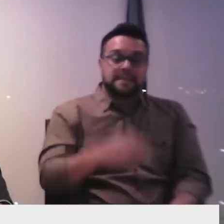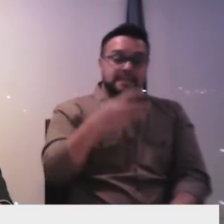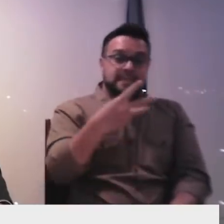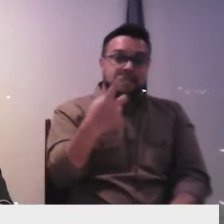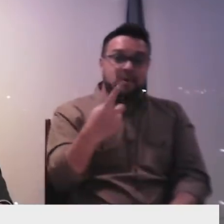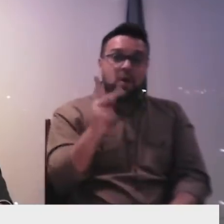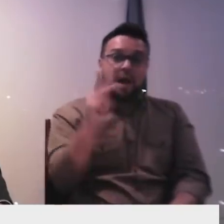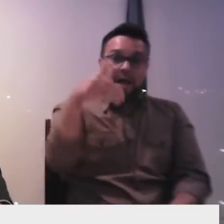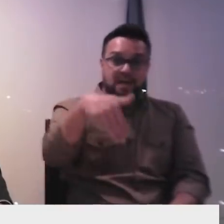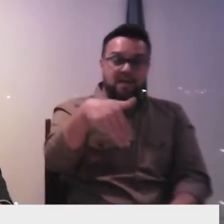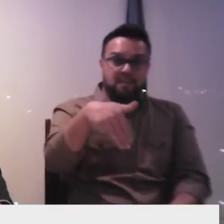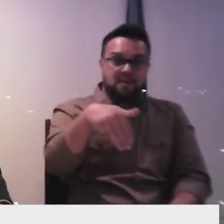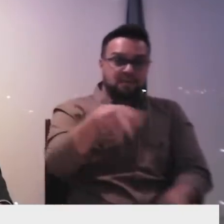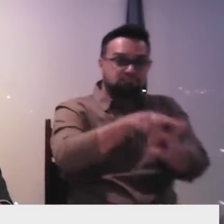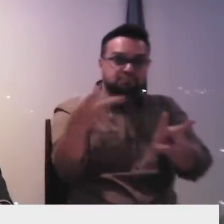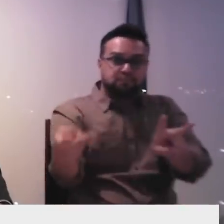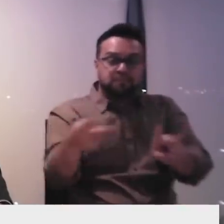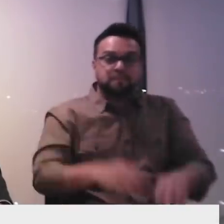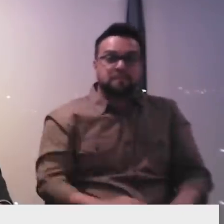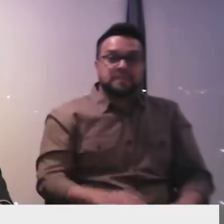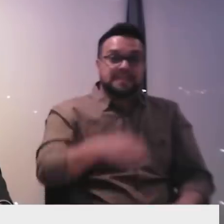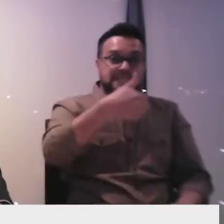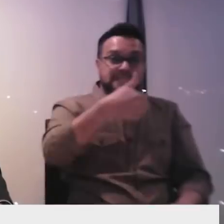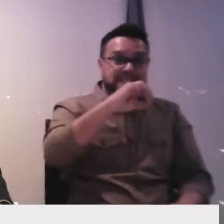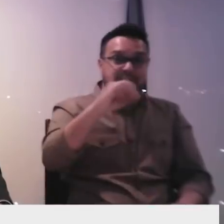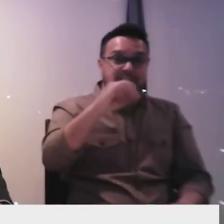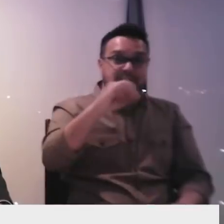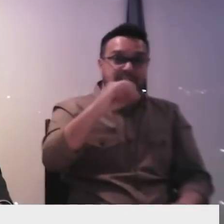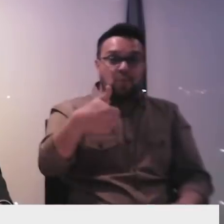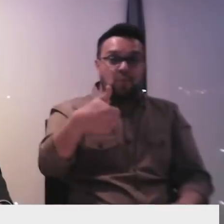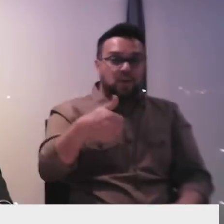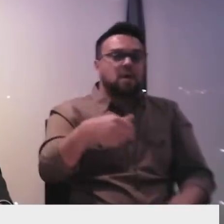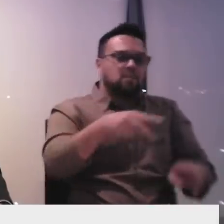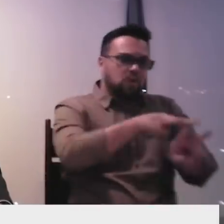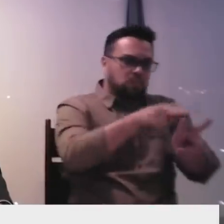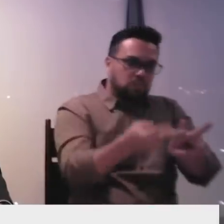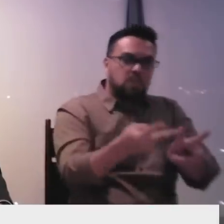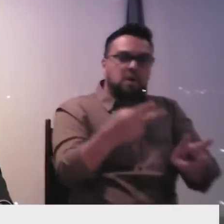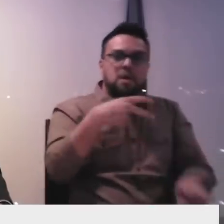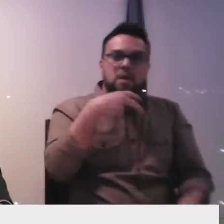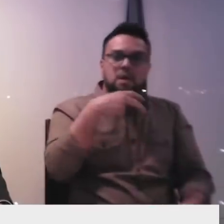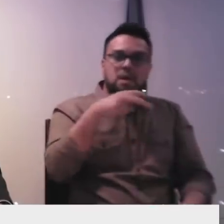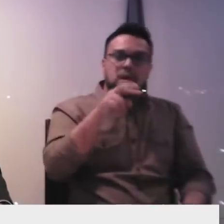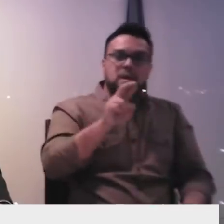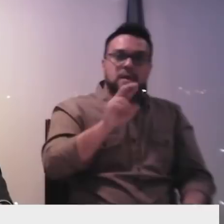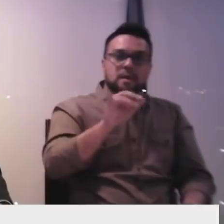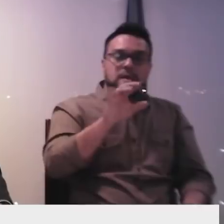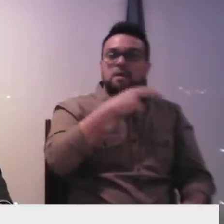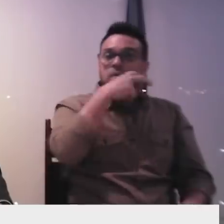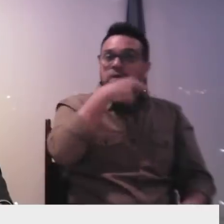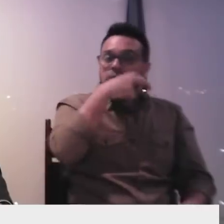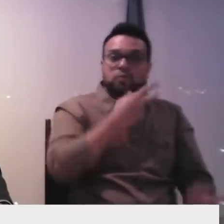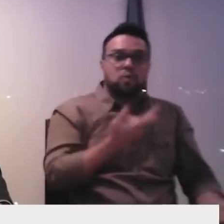nessa semana. A 101 Bahia, ela foi pulada. Se duplicou o Rio Grande do Norte, se duplicou